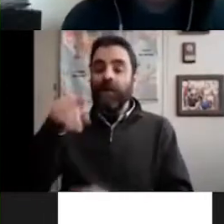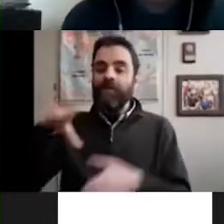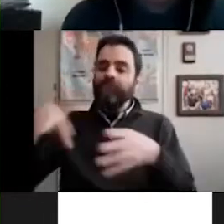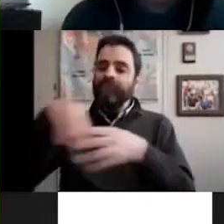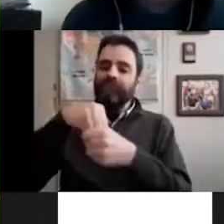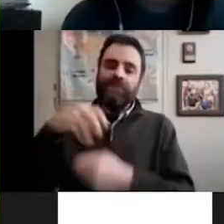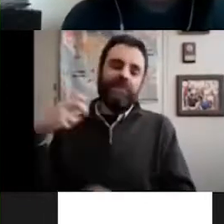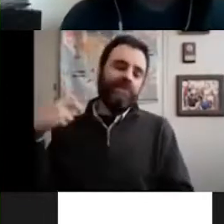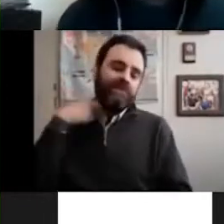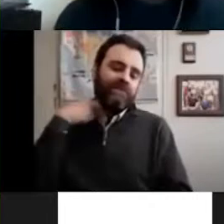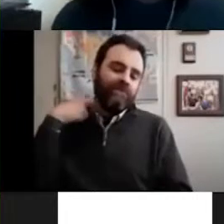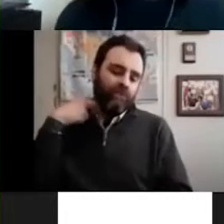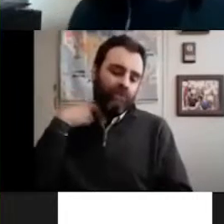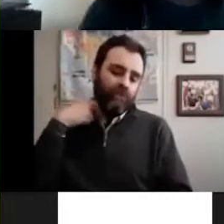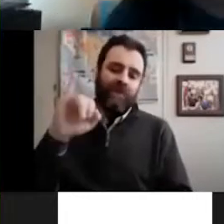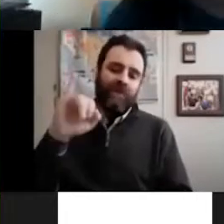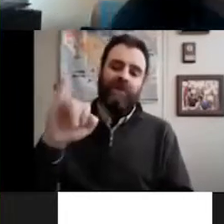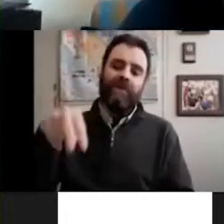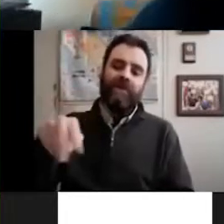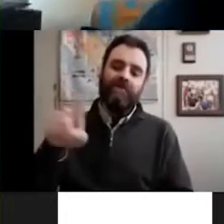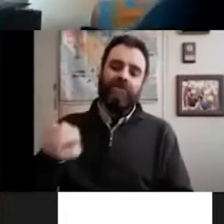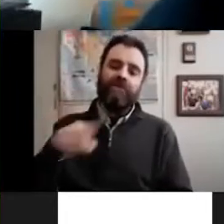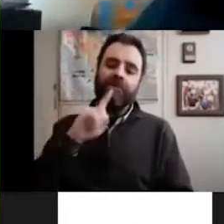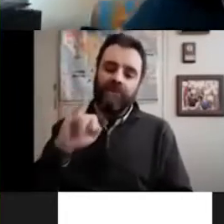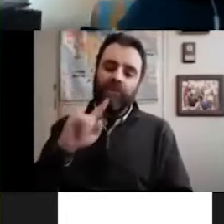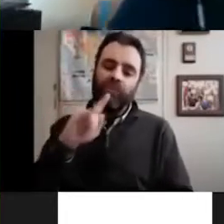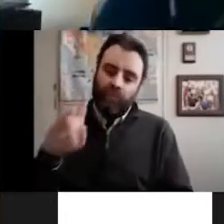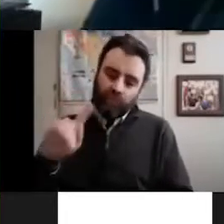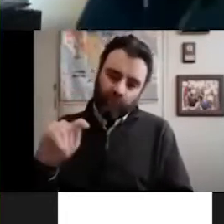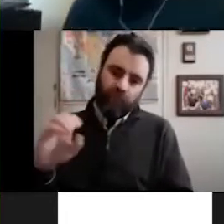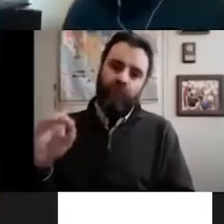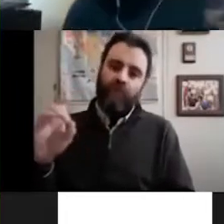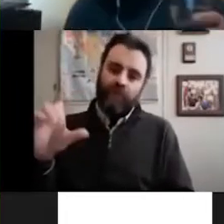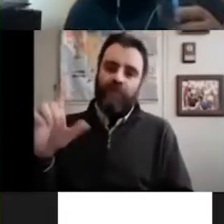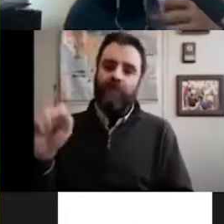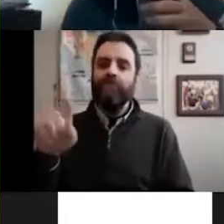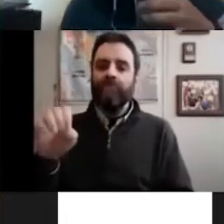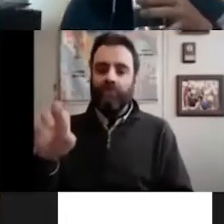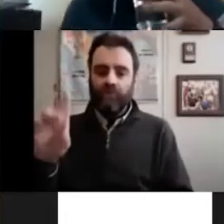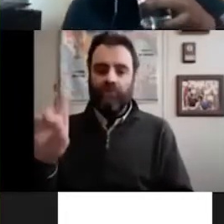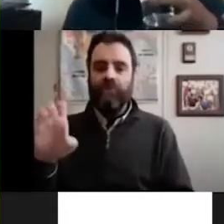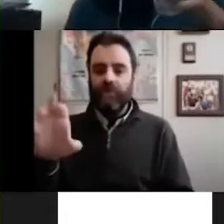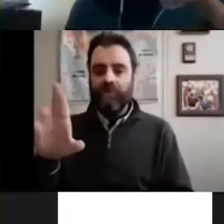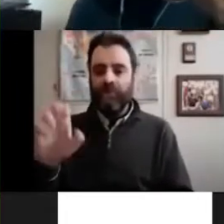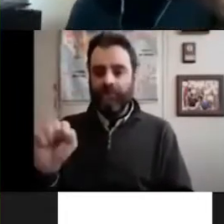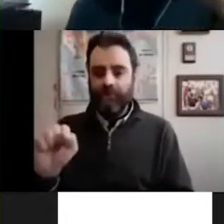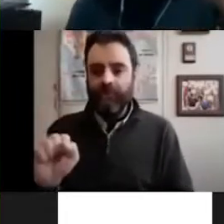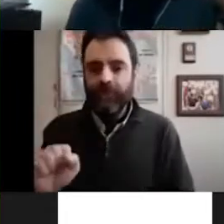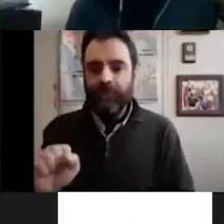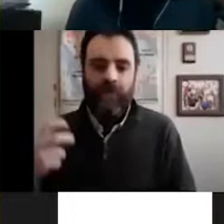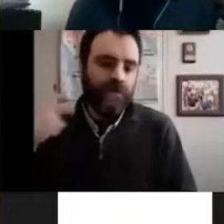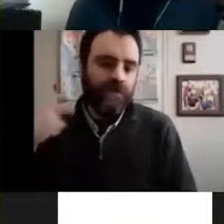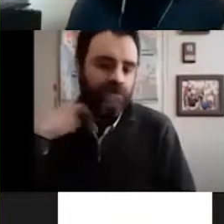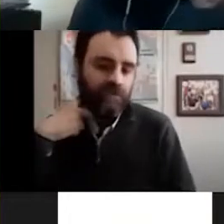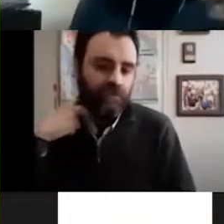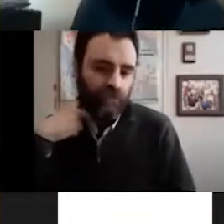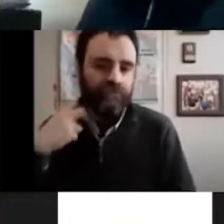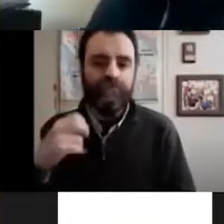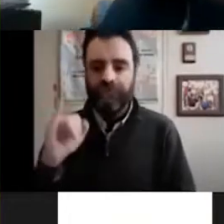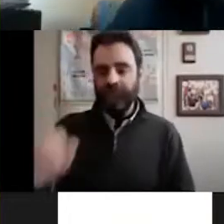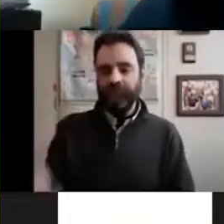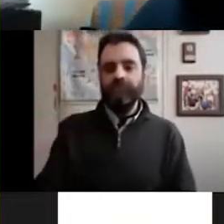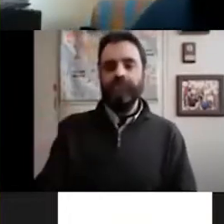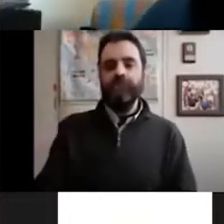que su seña es JO, o también en el cuello, por el doctor Jorge Ote